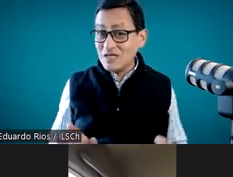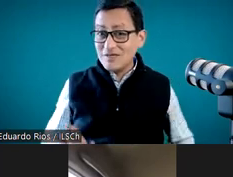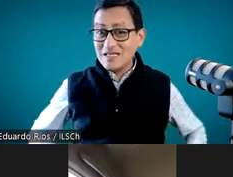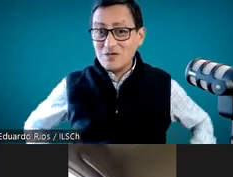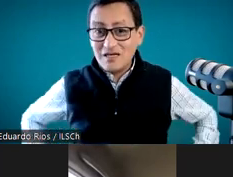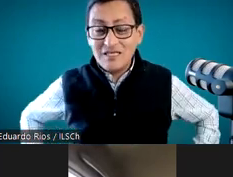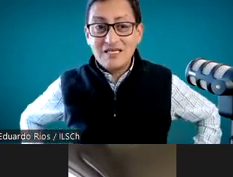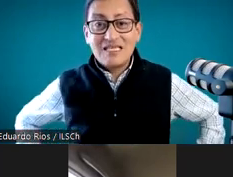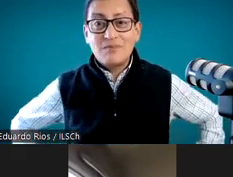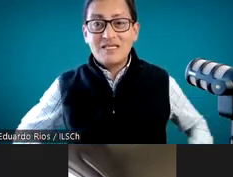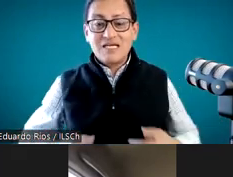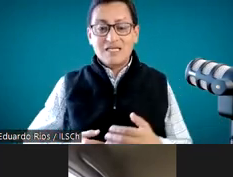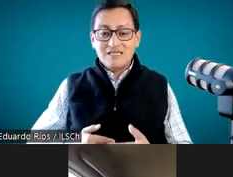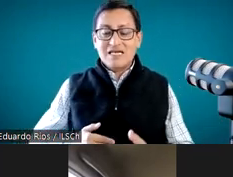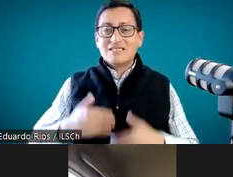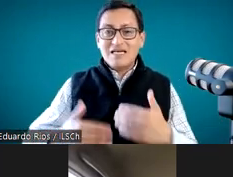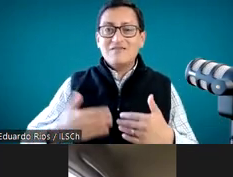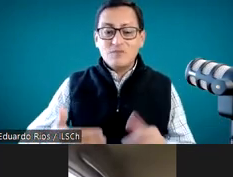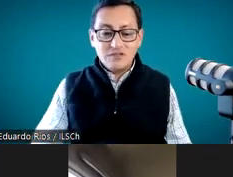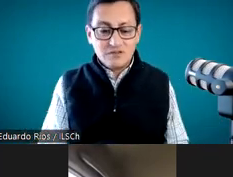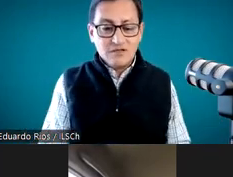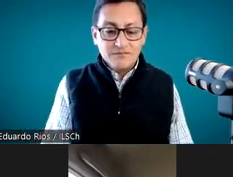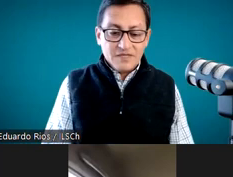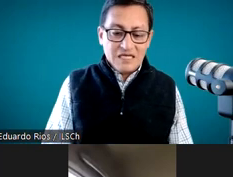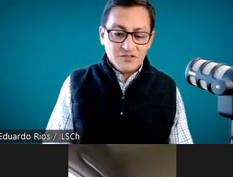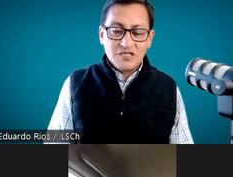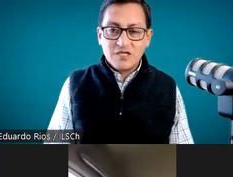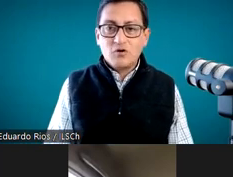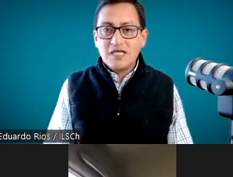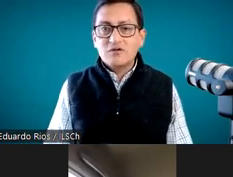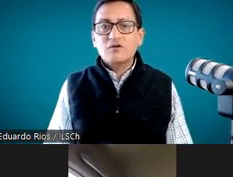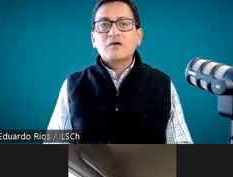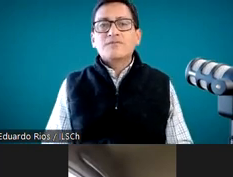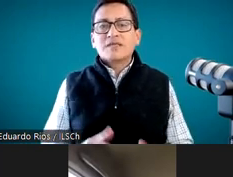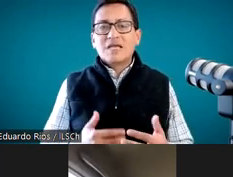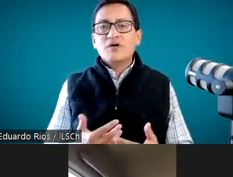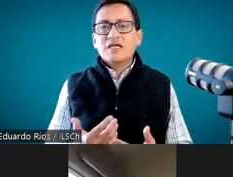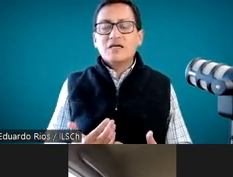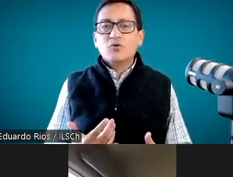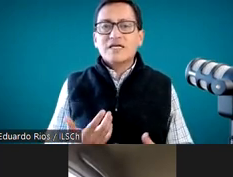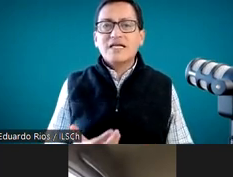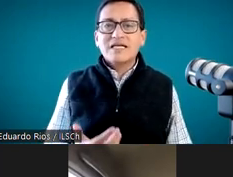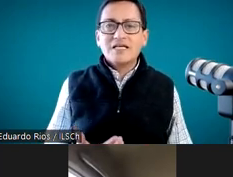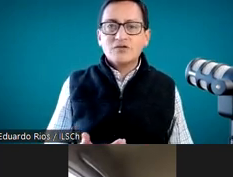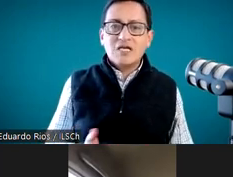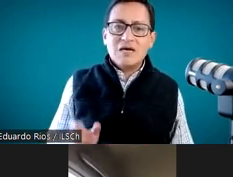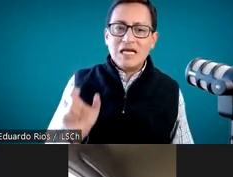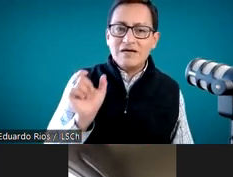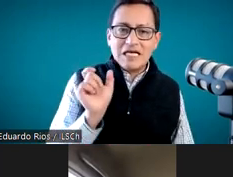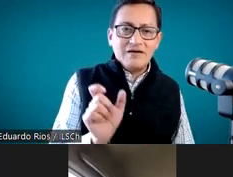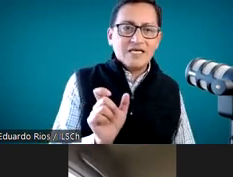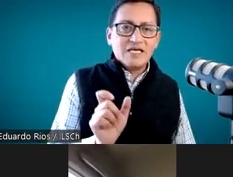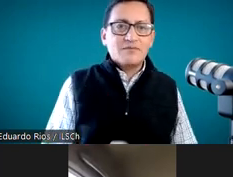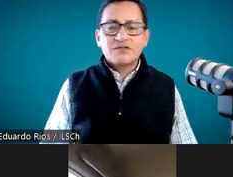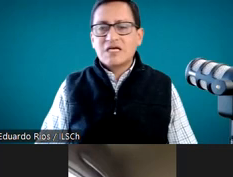diferente la forma de pensar de acceder a la información de la persona sorda. Por lo tanto, tenemos que usar en este caso la